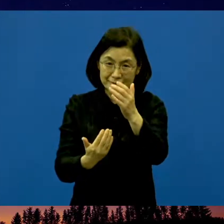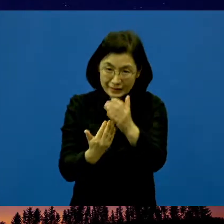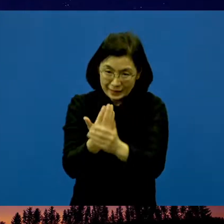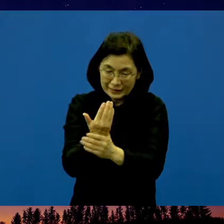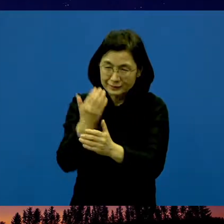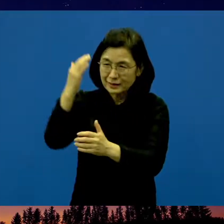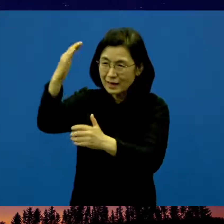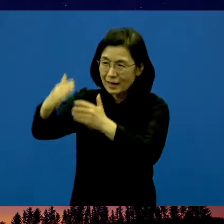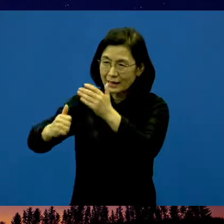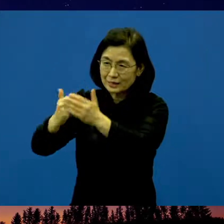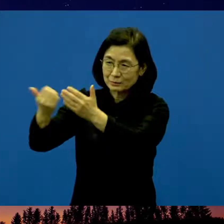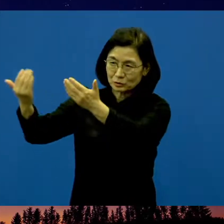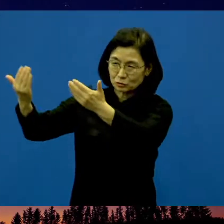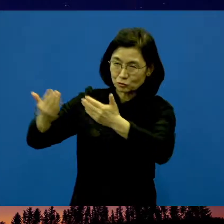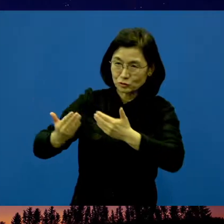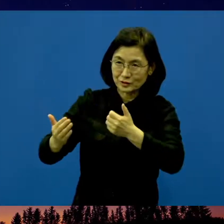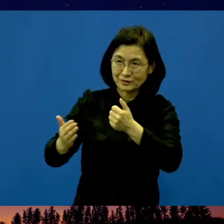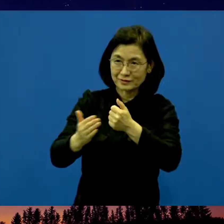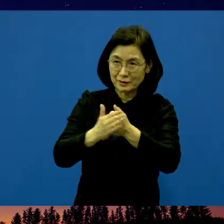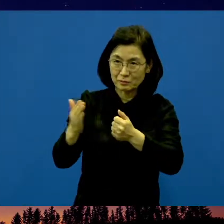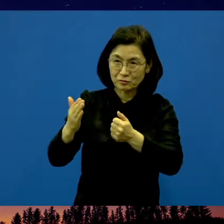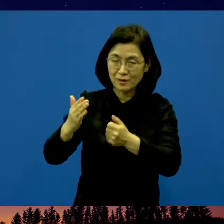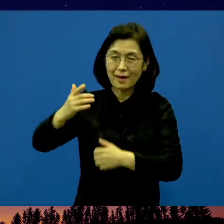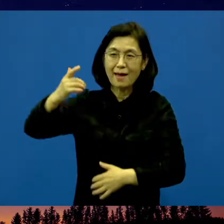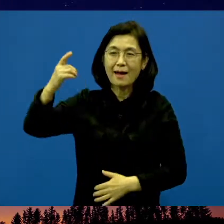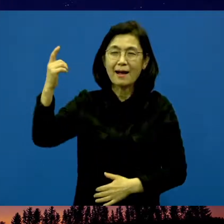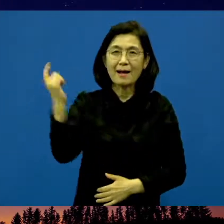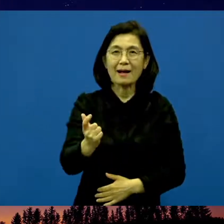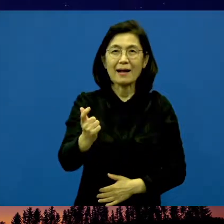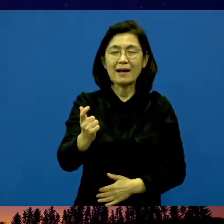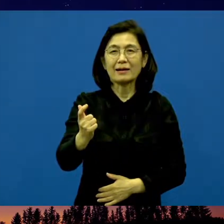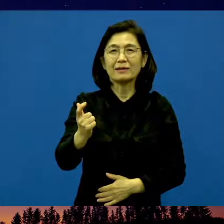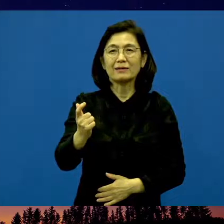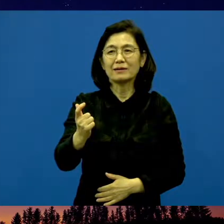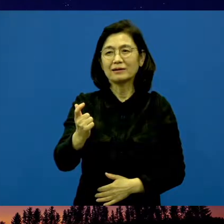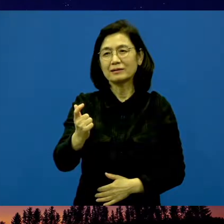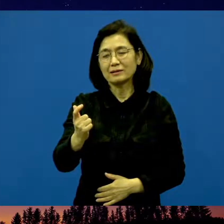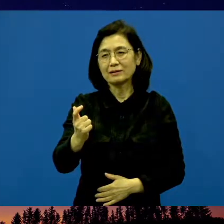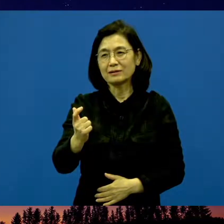때문에 그 소원이란 강력한 것입니다. 강력한 열망이죠.